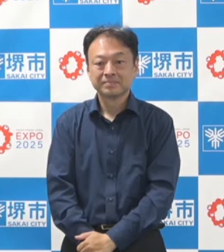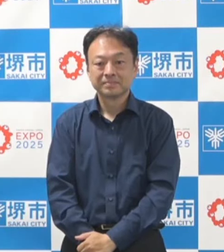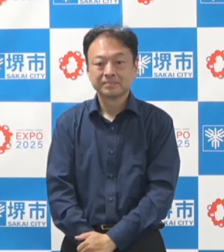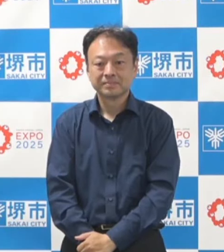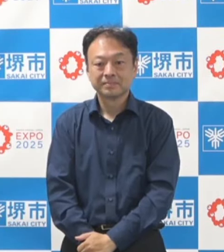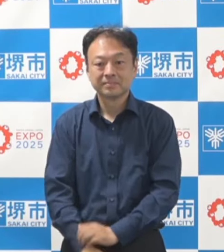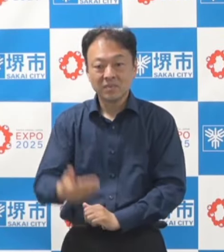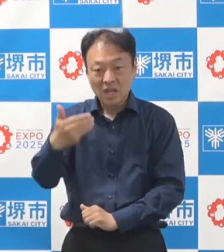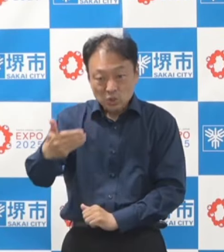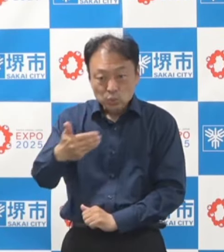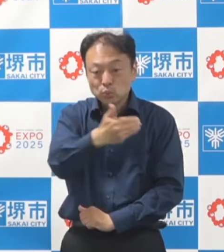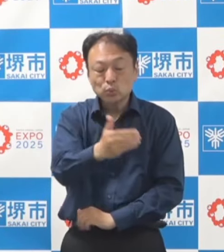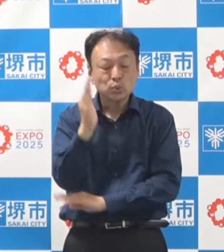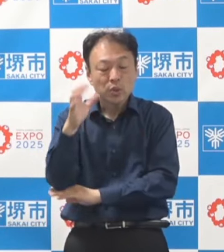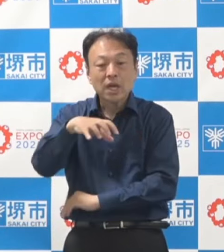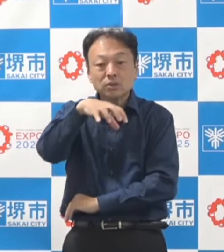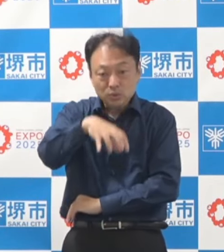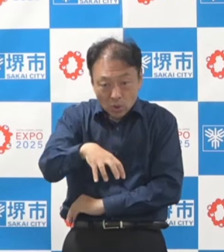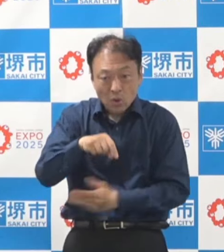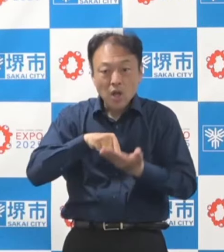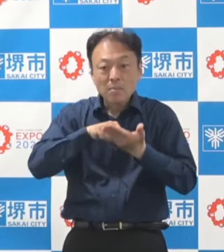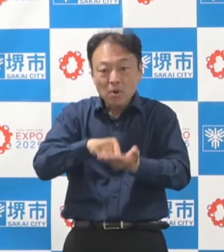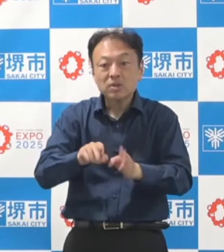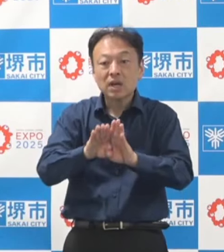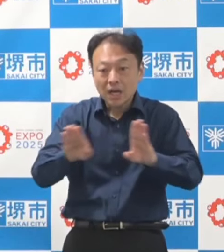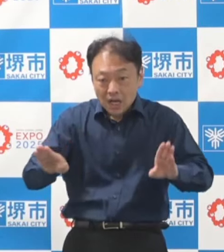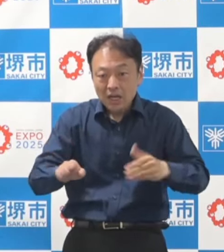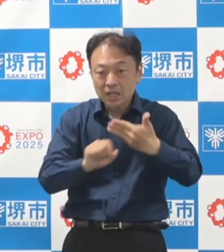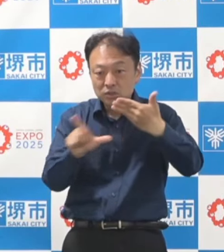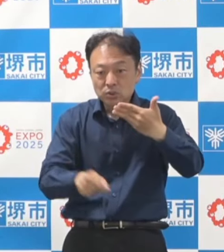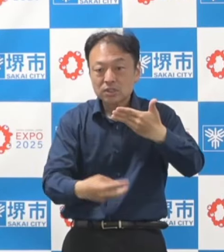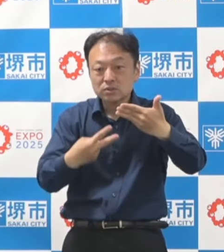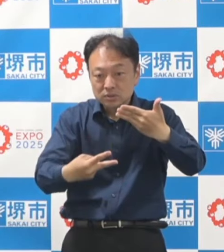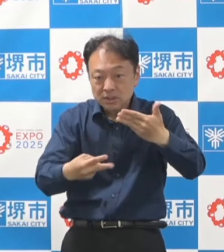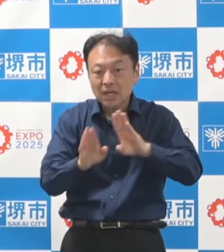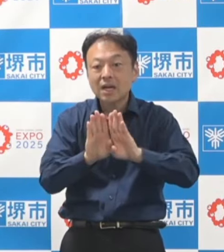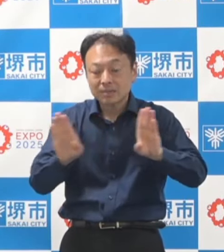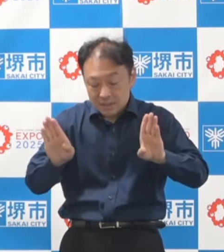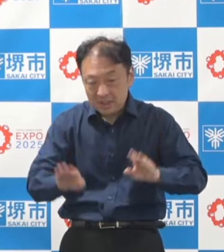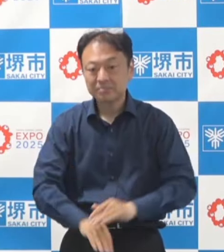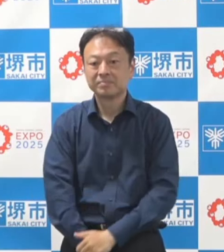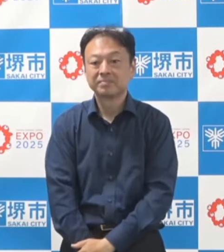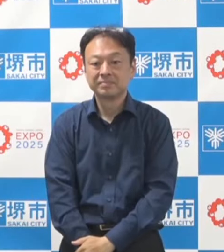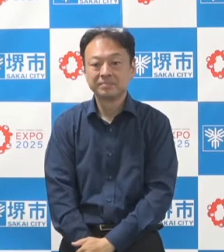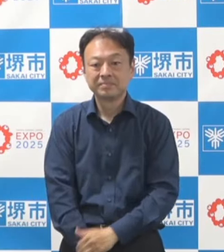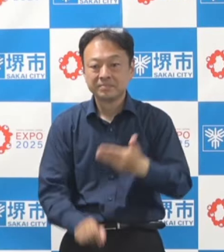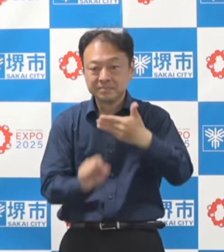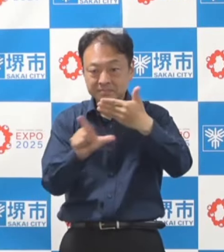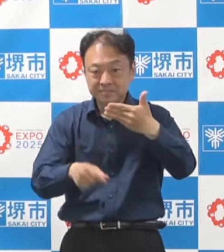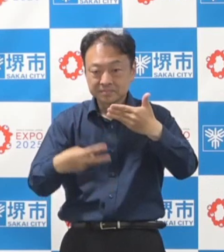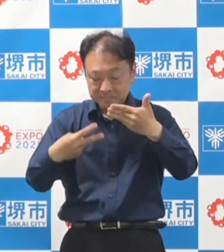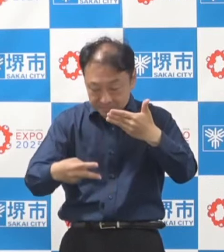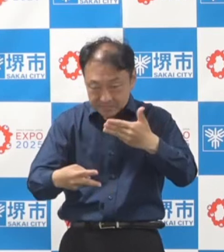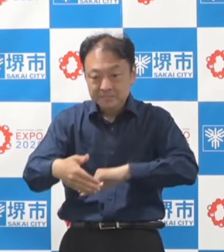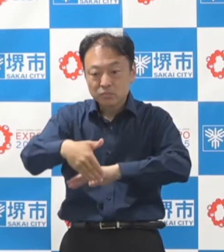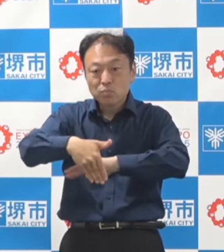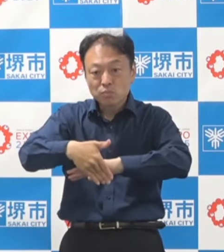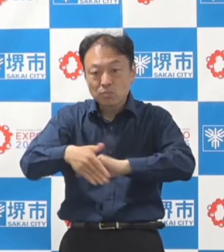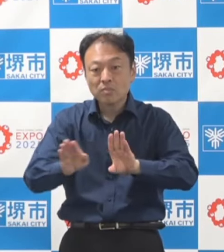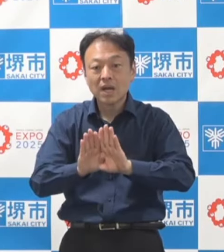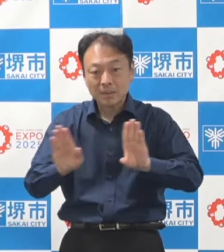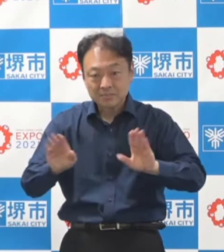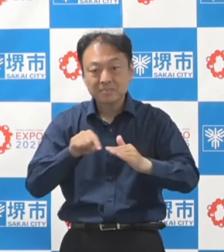区役所での申請の受付が9月の2日から開始いたします。 分かりました。9月2日から受付開始ということ